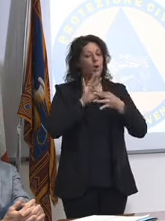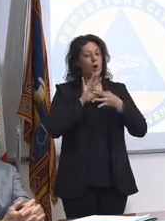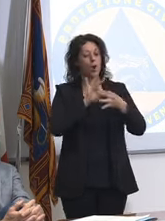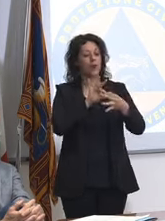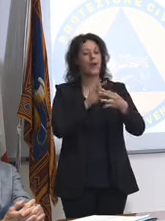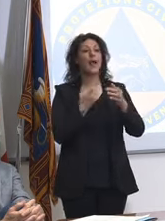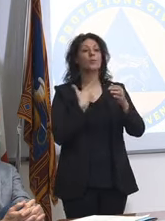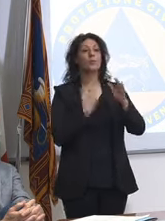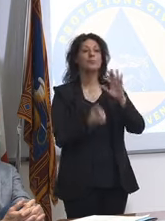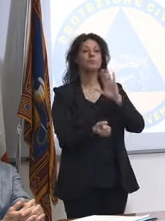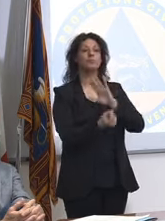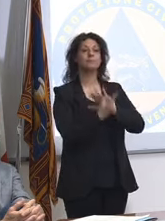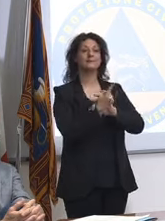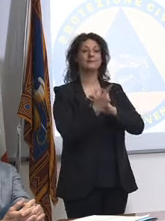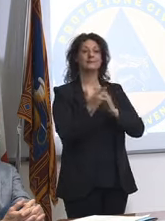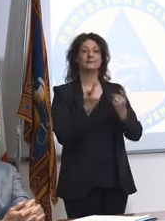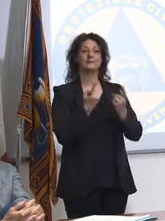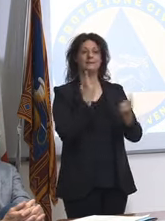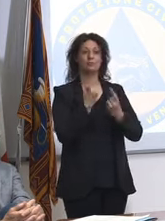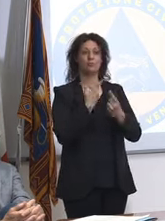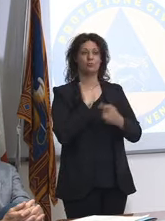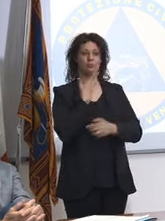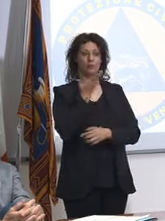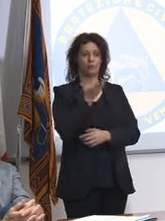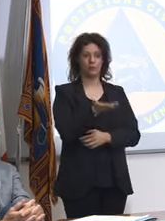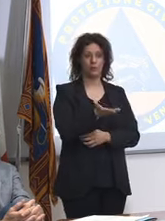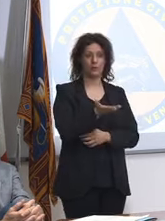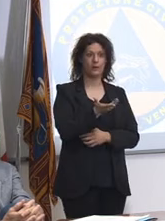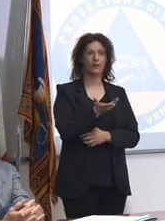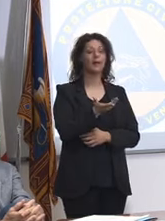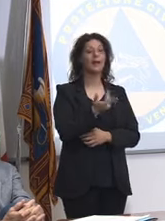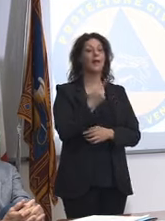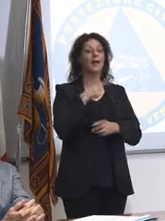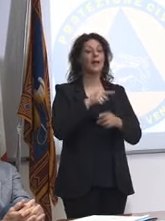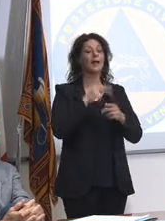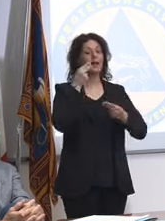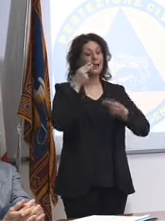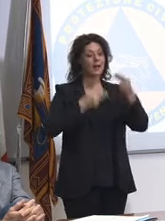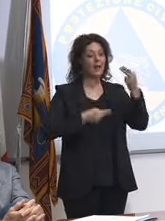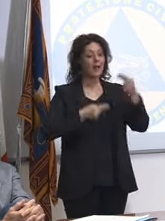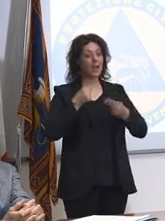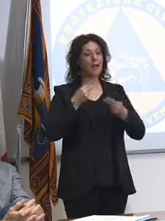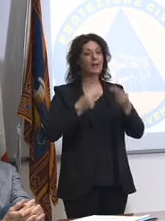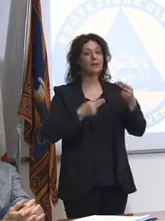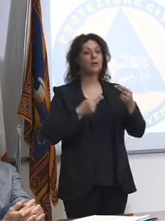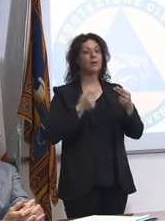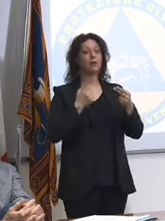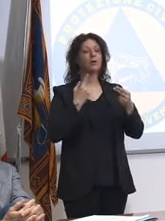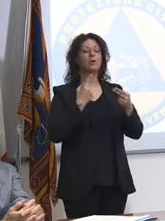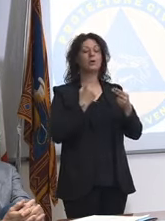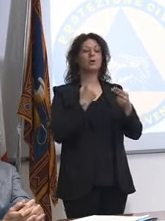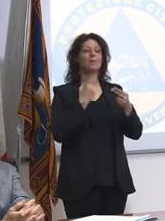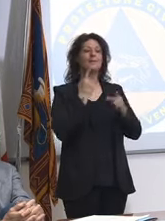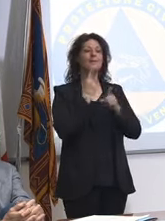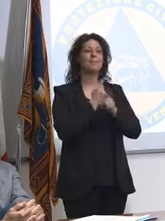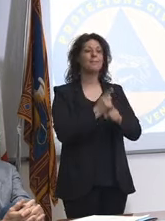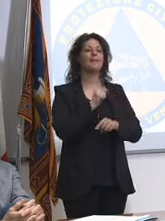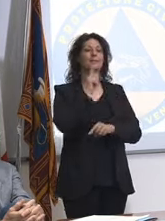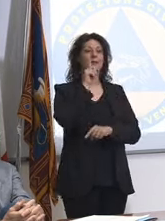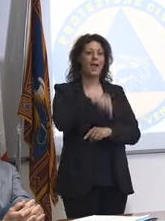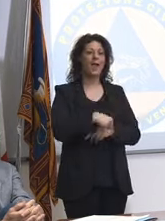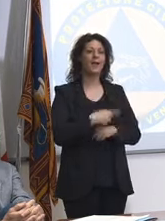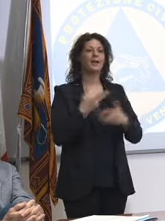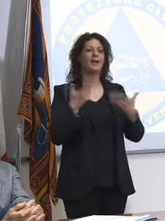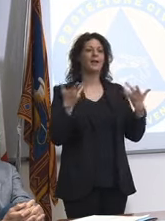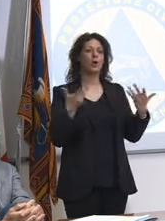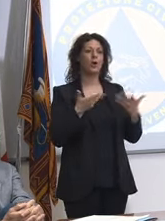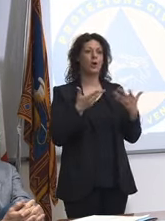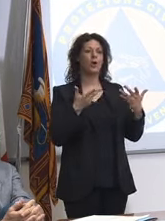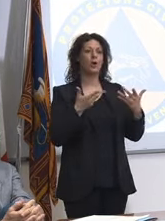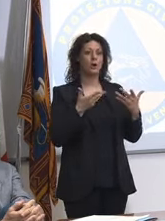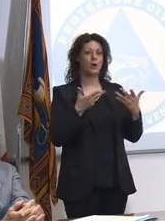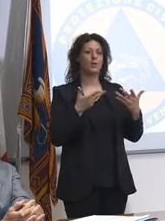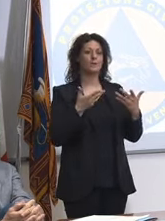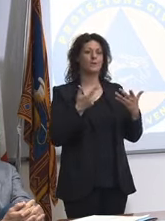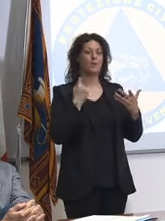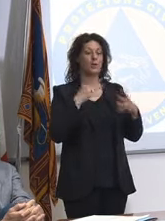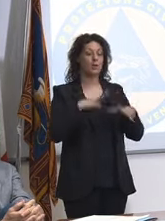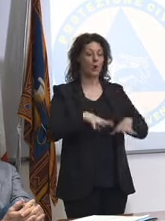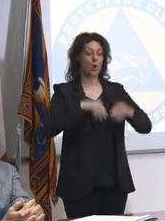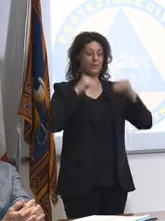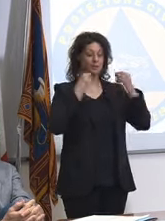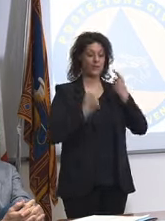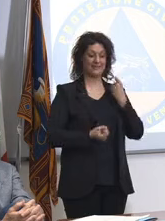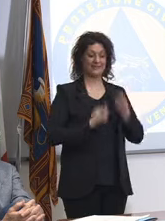calcolato anche in base alle notifiche che presentano i dati legati all'inizio dei